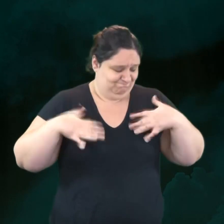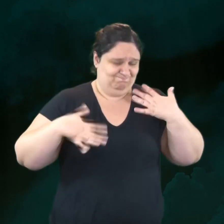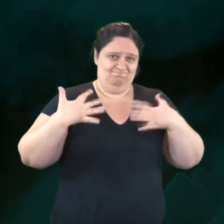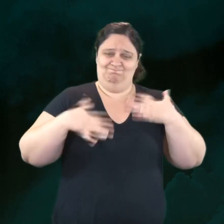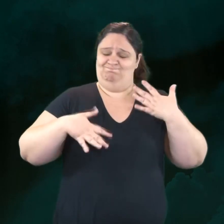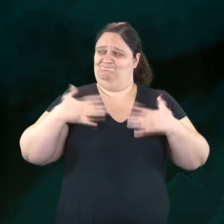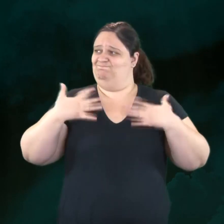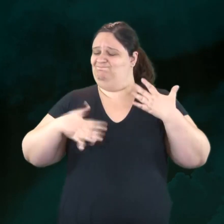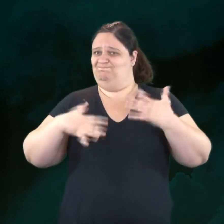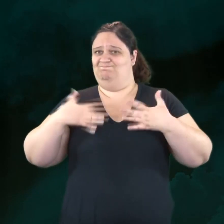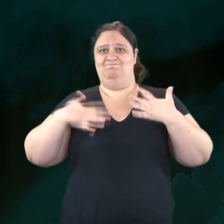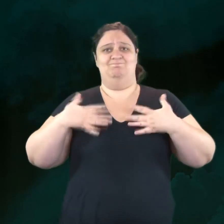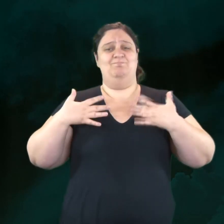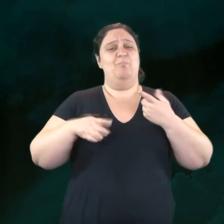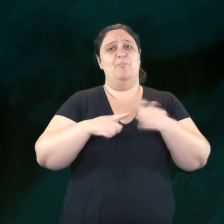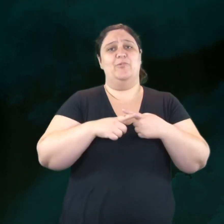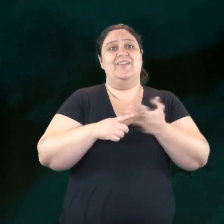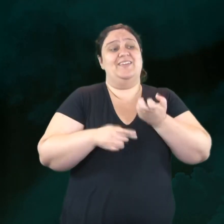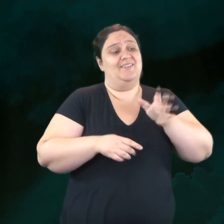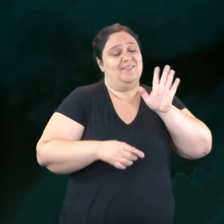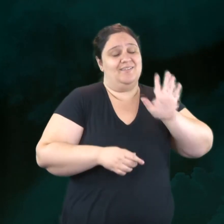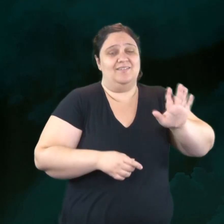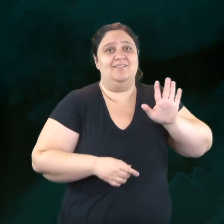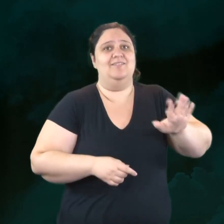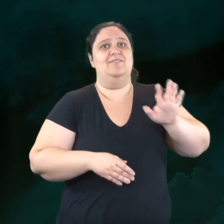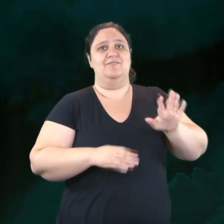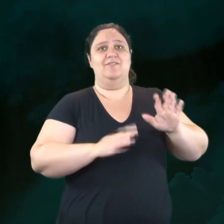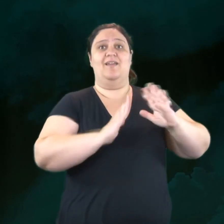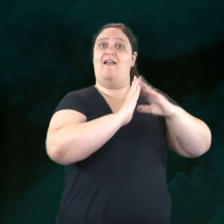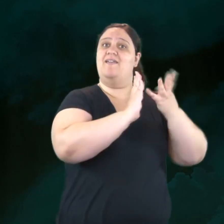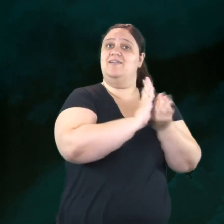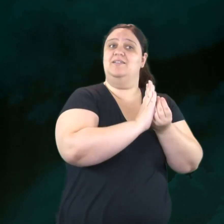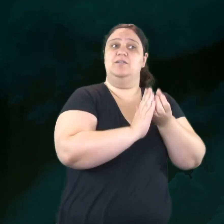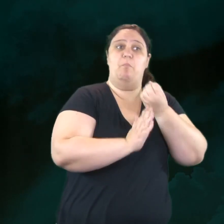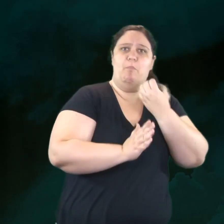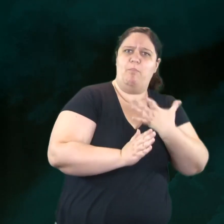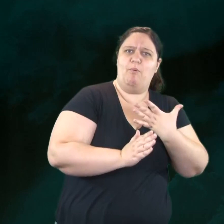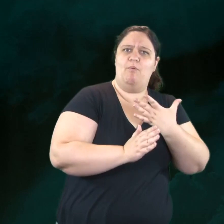Paulo queria ficar ali mais tempo, porque ali era uma igreja promissora,